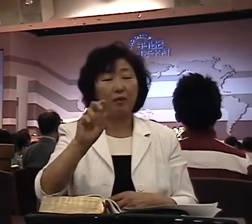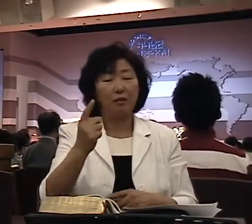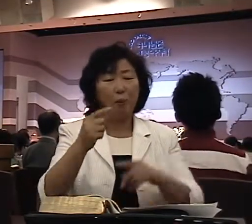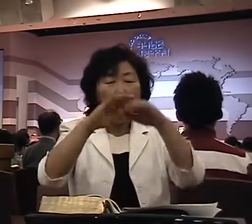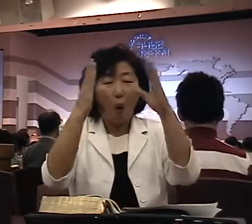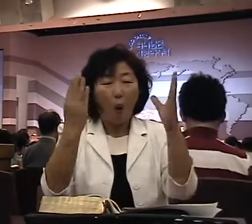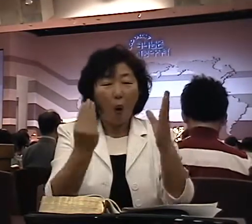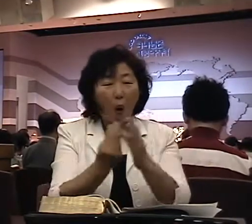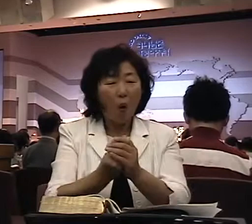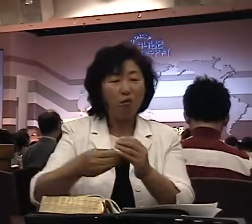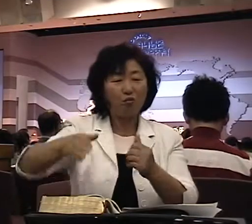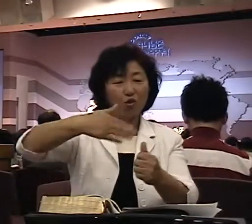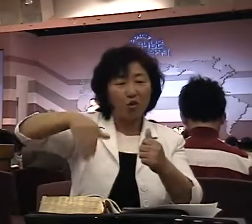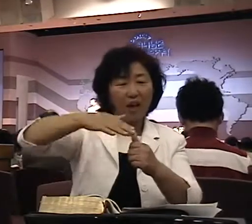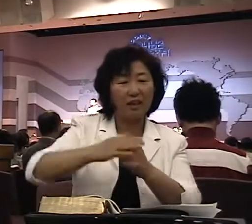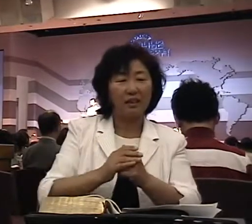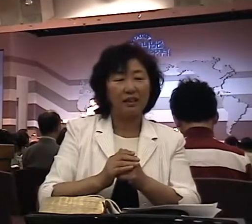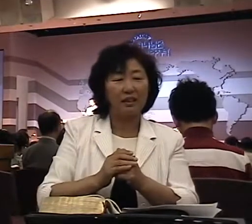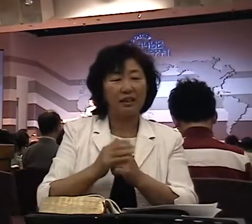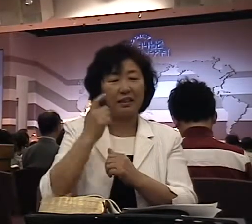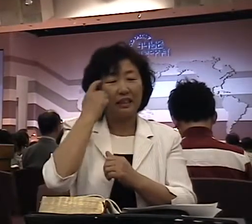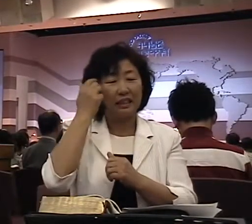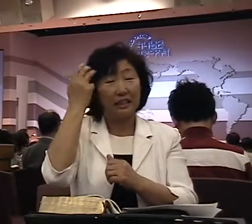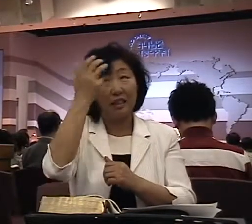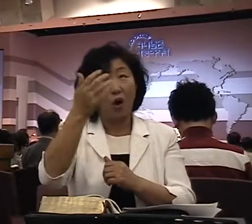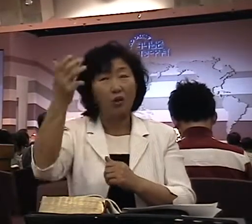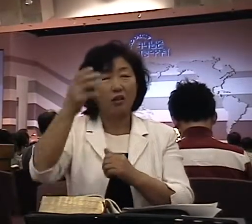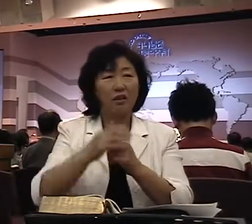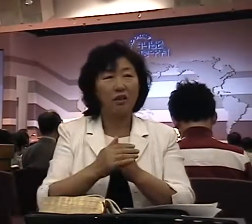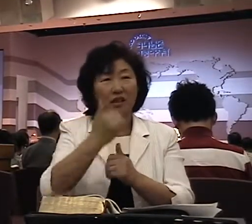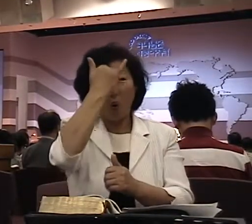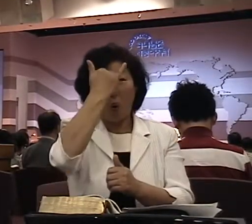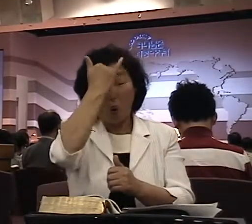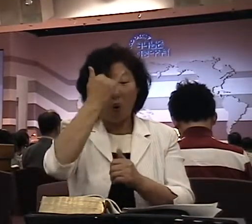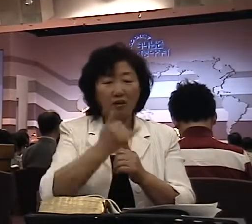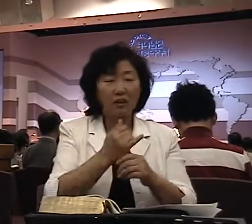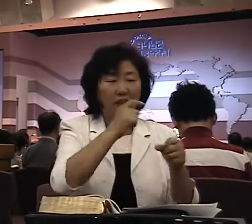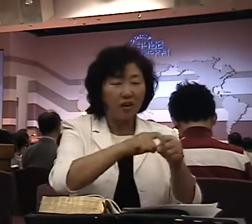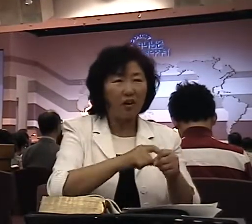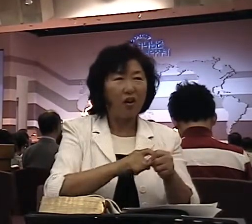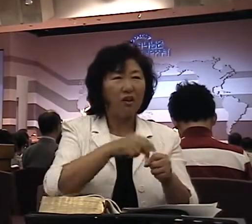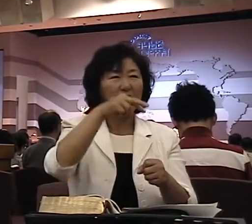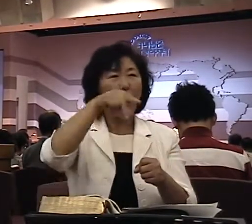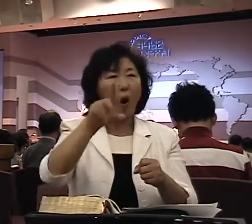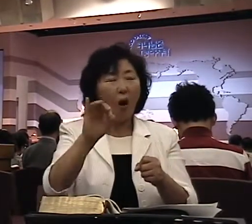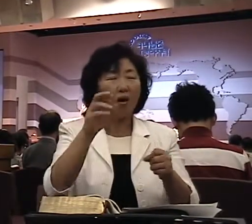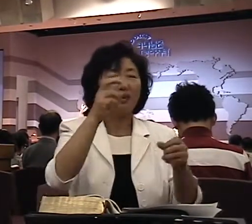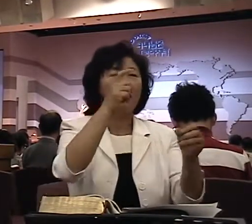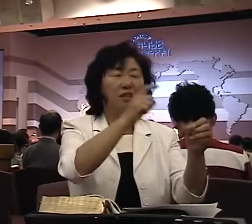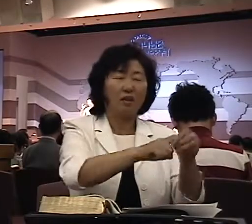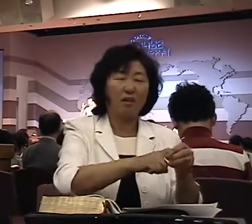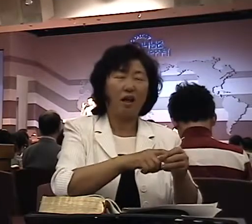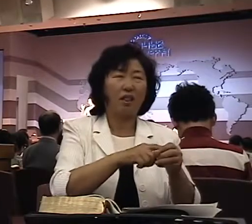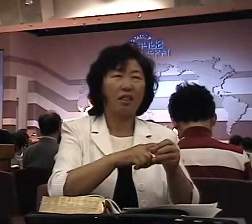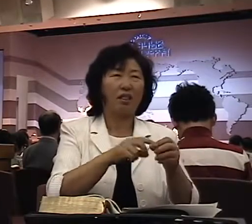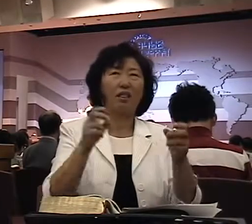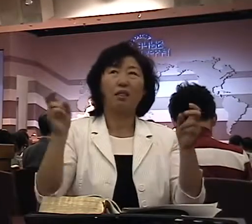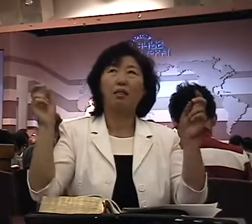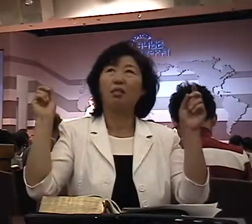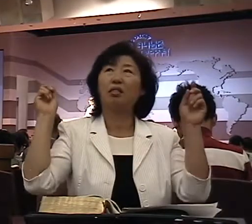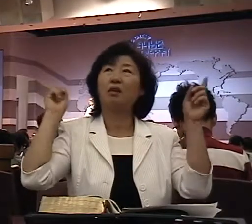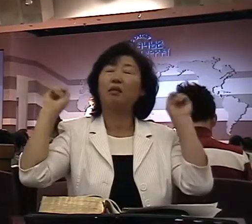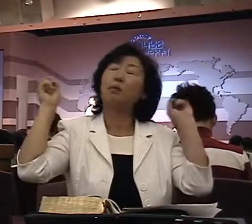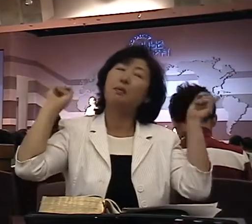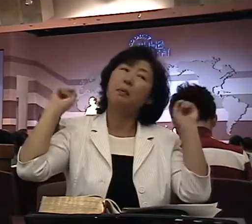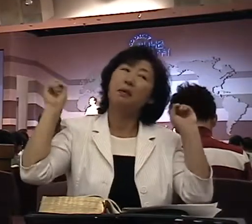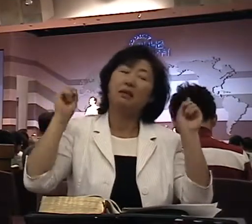하십니다. 너의 온 주위가 영적으로, 도덕적으로, 성적으로 타락되고 있는 너무나 많은